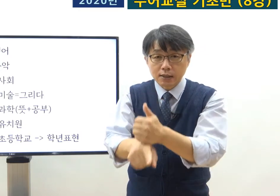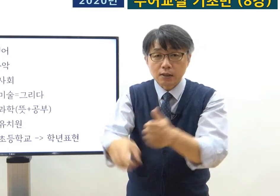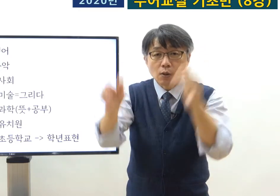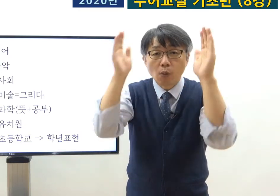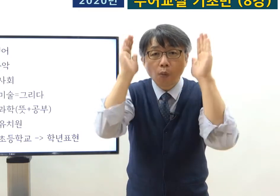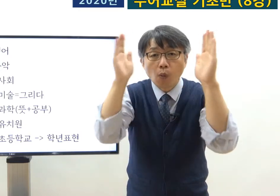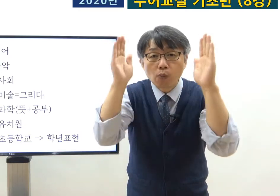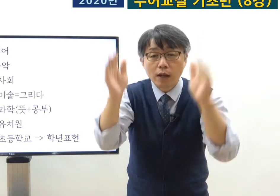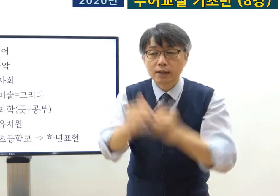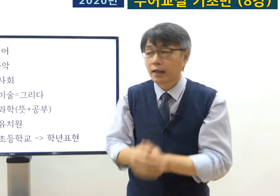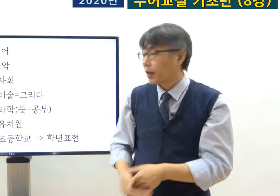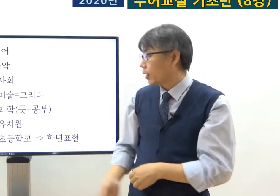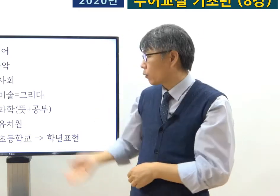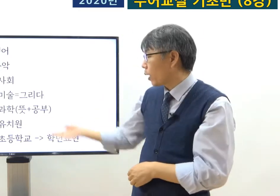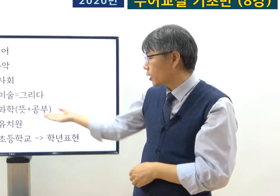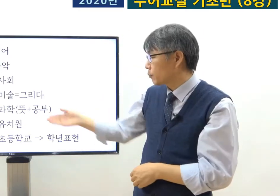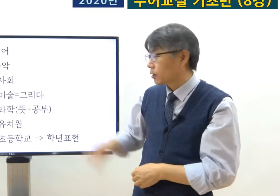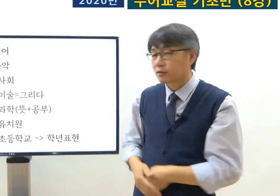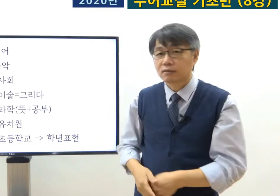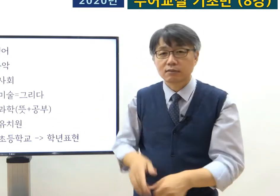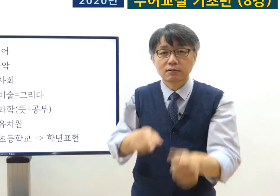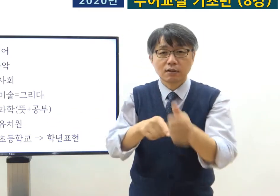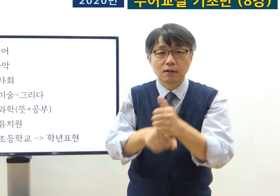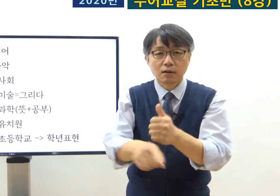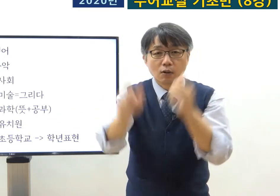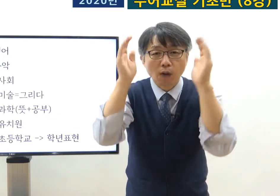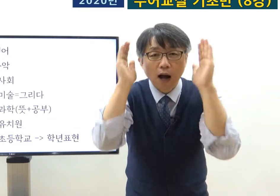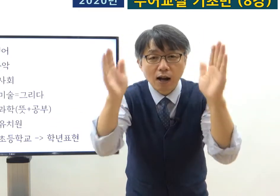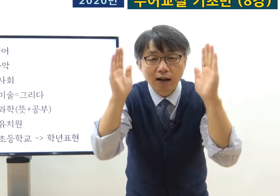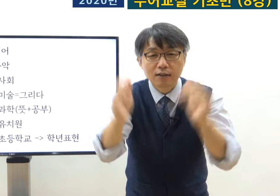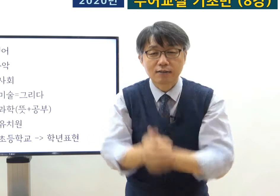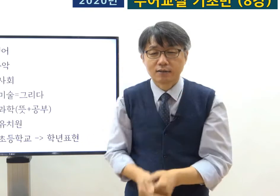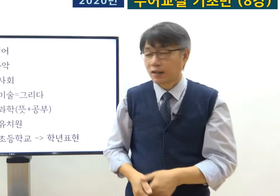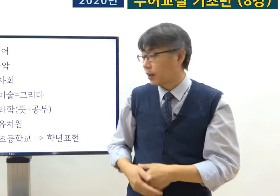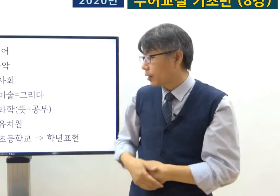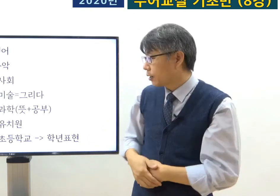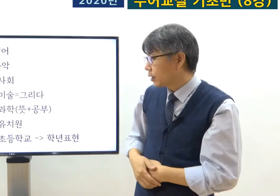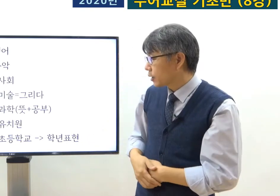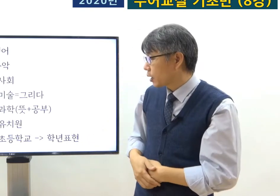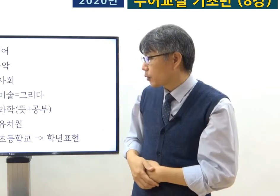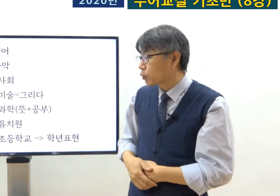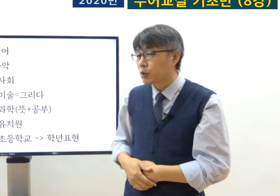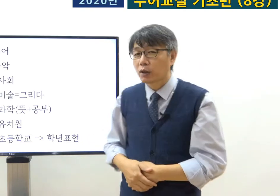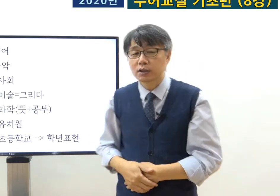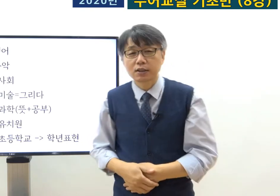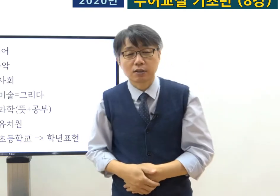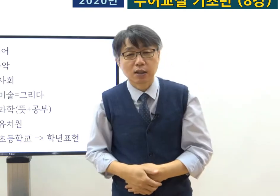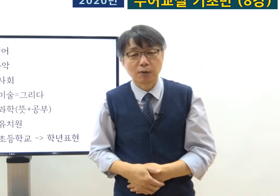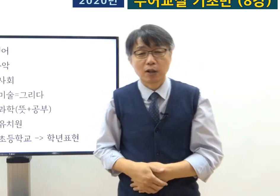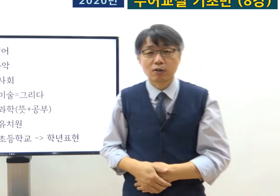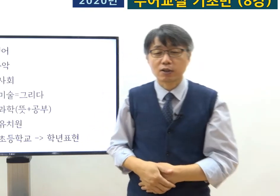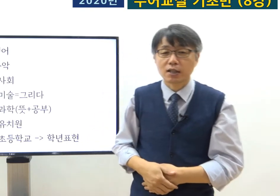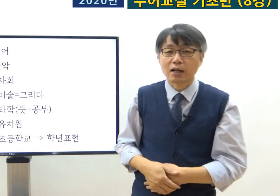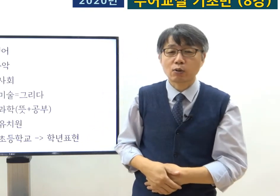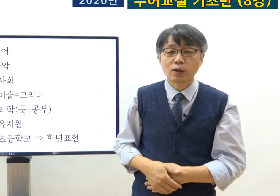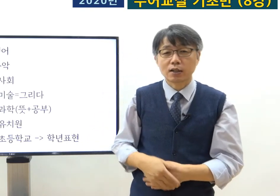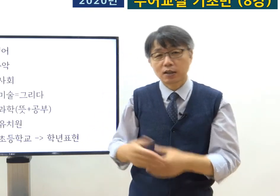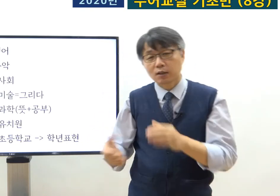뜻을 공부하는 게 과학입니다. 뜻. 과학. 네. 그 다음에 유치원은 어떻게 표현할 거? 이제 학교나 이렇게